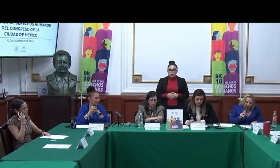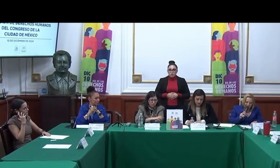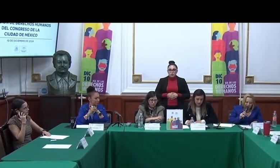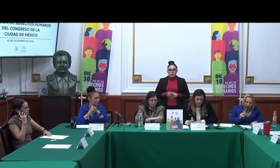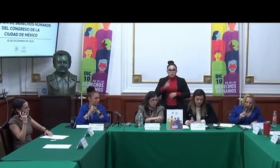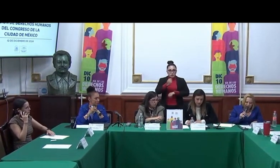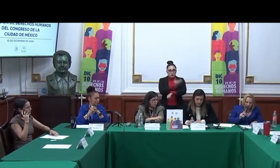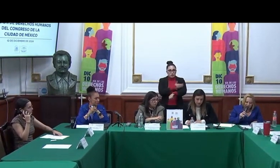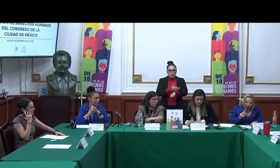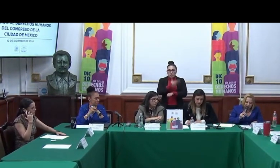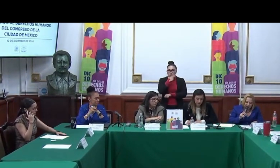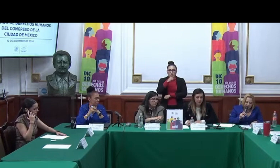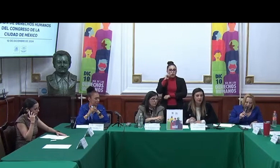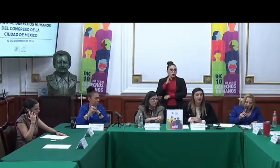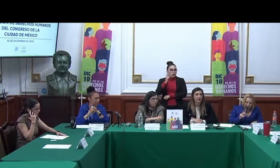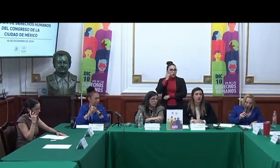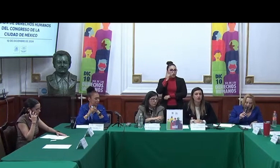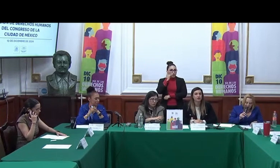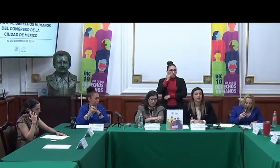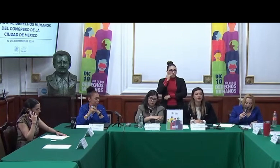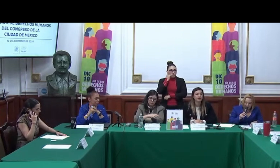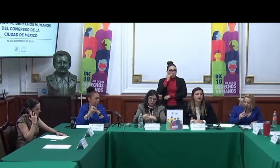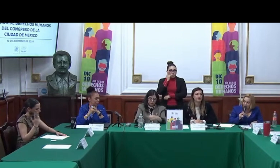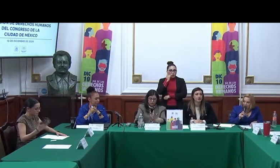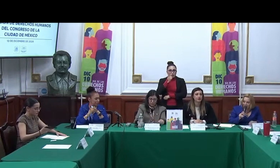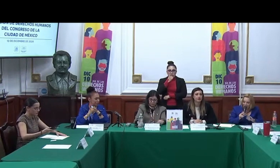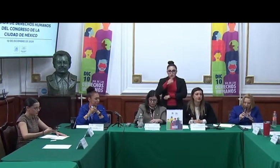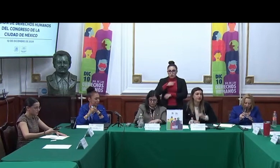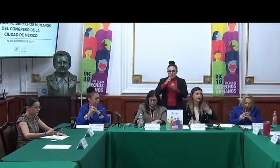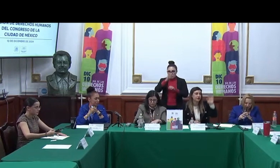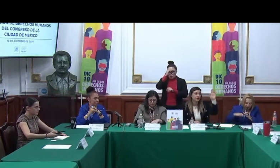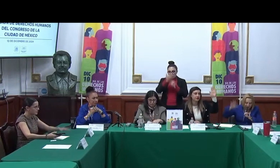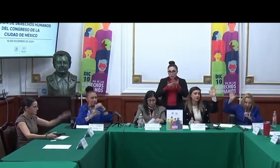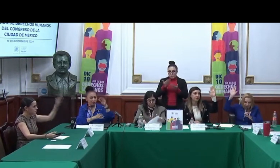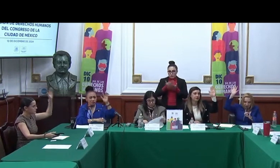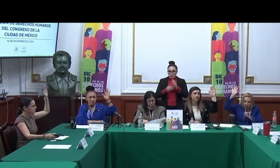por la afirmativa, sírvanse manifestarlo levantando la mano.